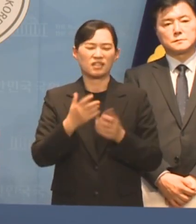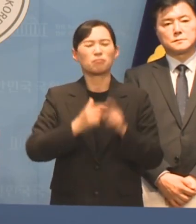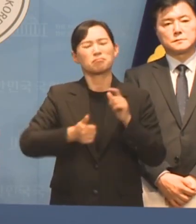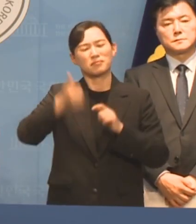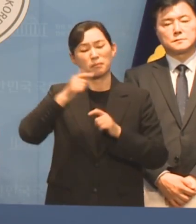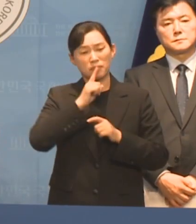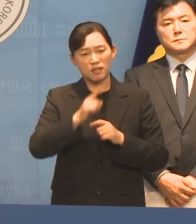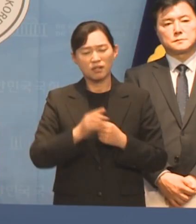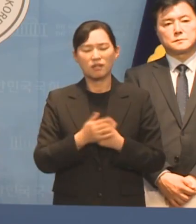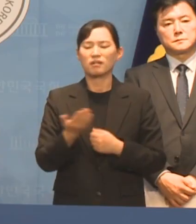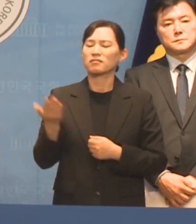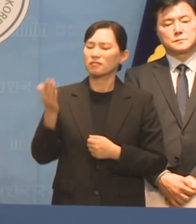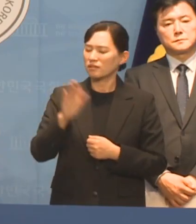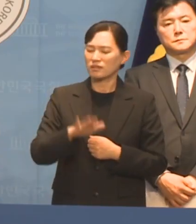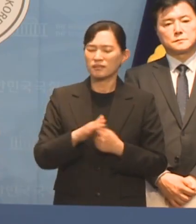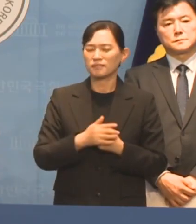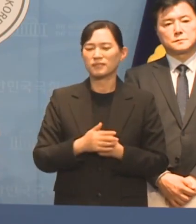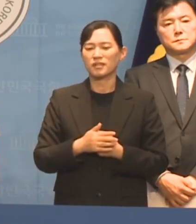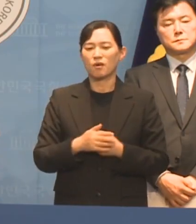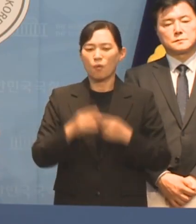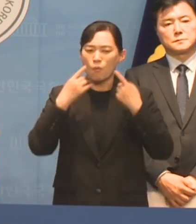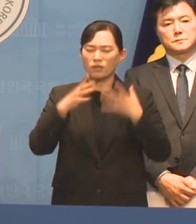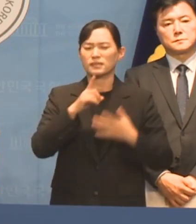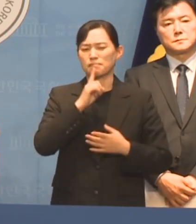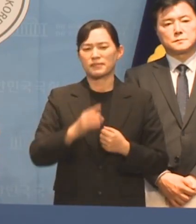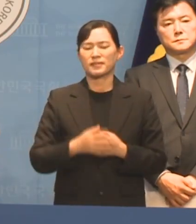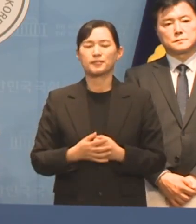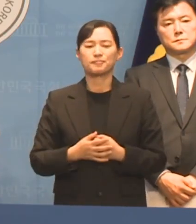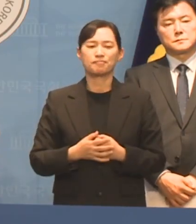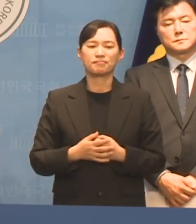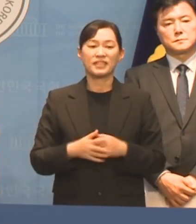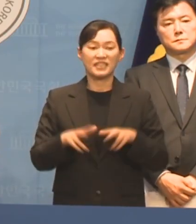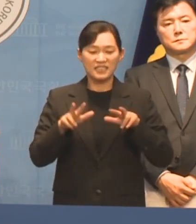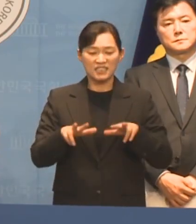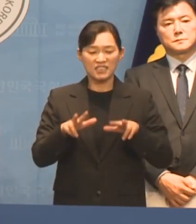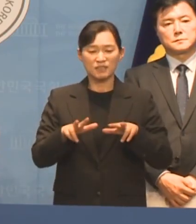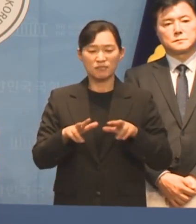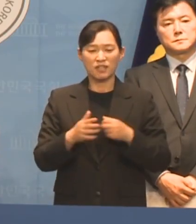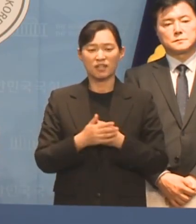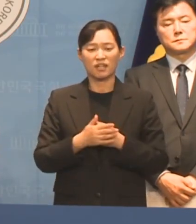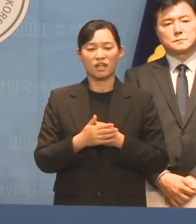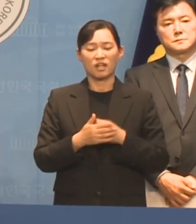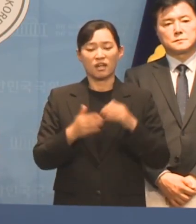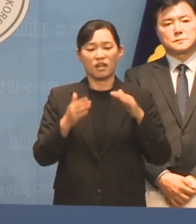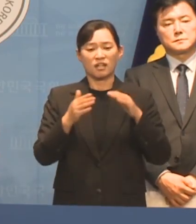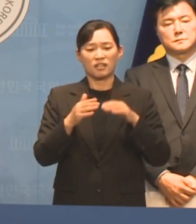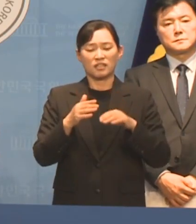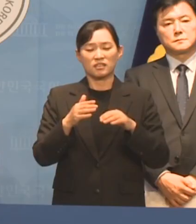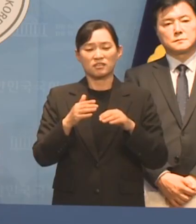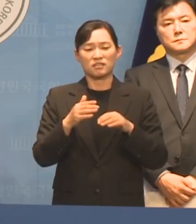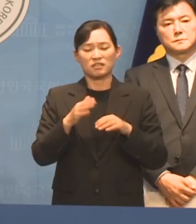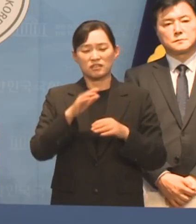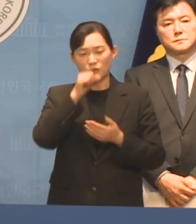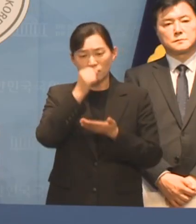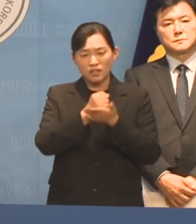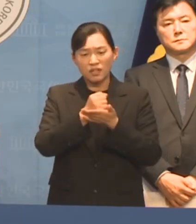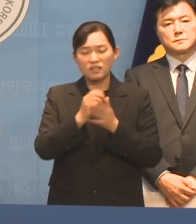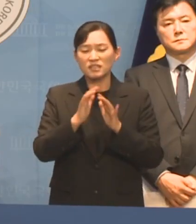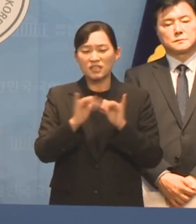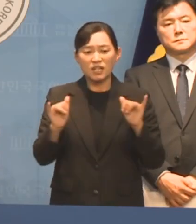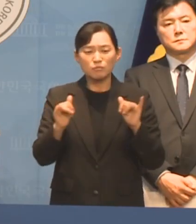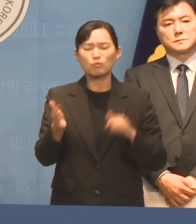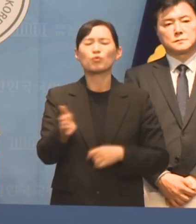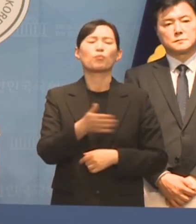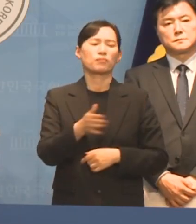않냐고요. 그러나 우리는 분명히 말합니다. 지금 이 시점에 공사를 맡아 제대로 정상화시킬 수 있는